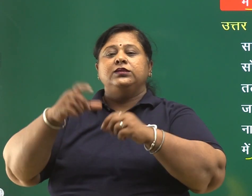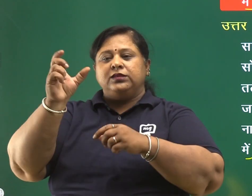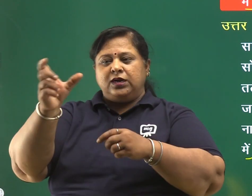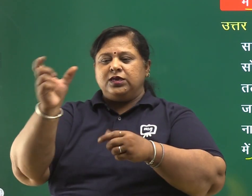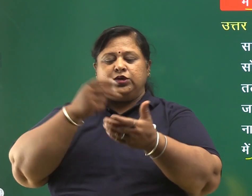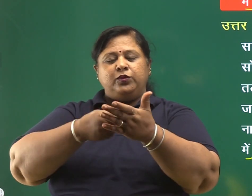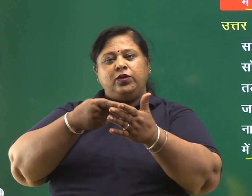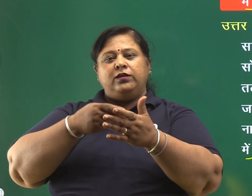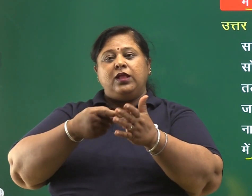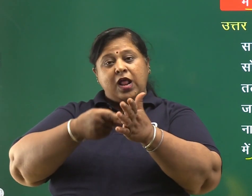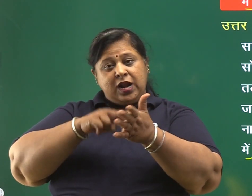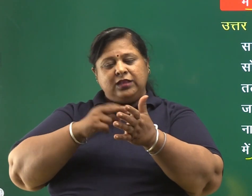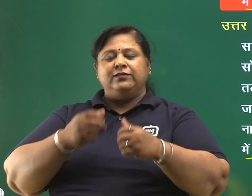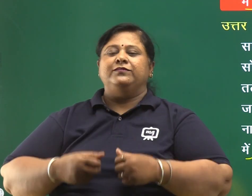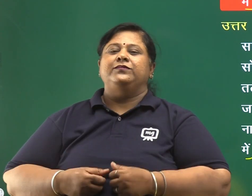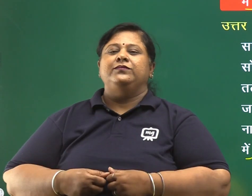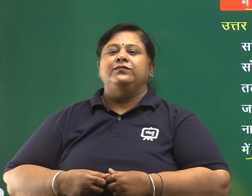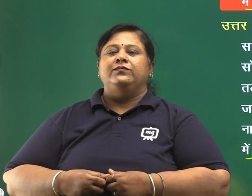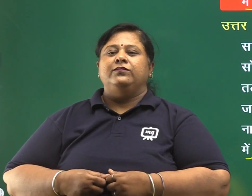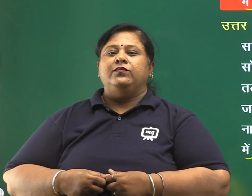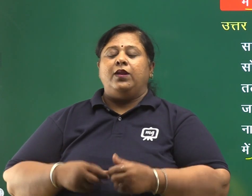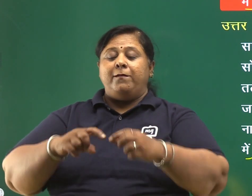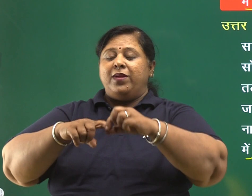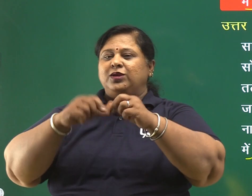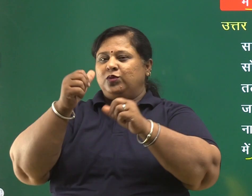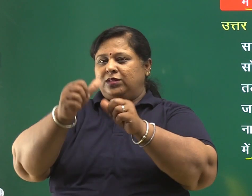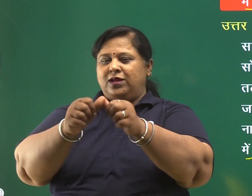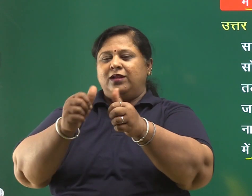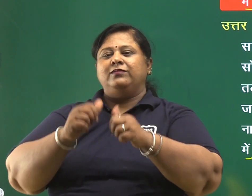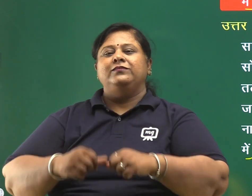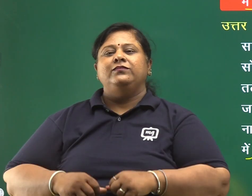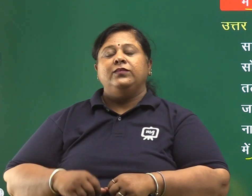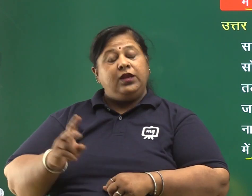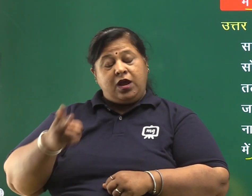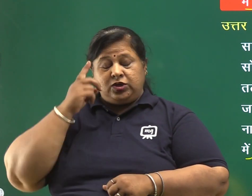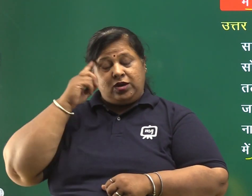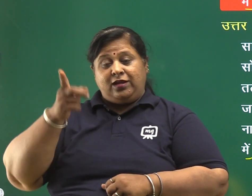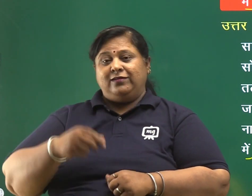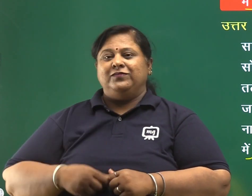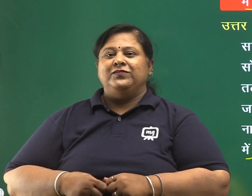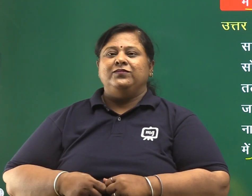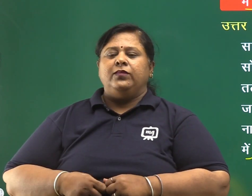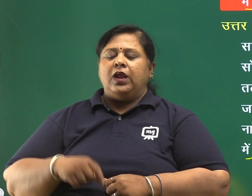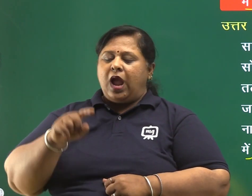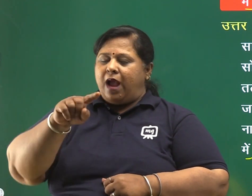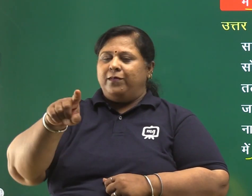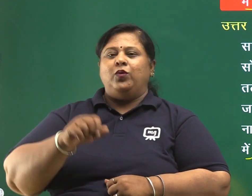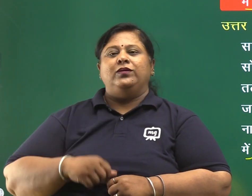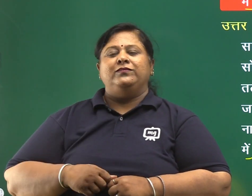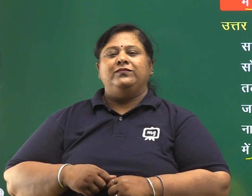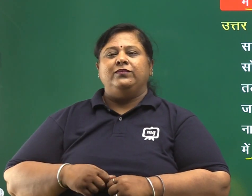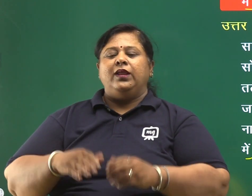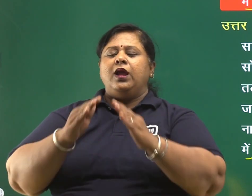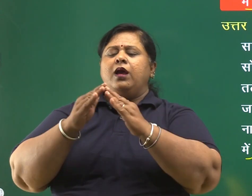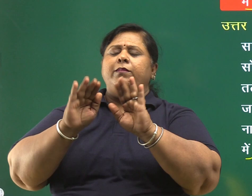के अर्थ, प्रश्नोत्तर यहाँ जाने। आप